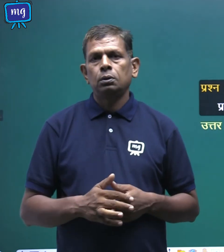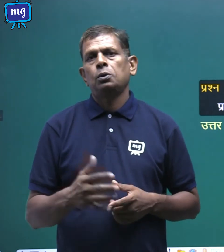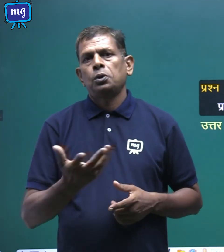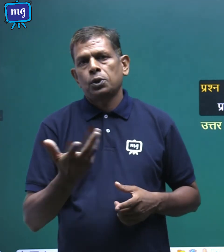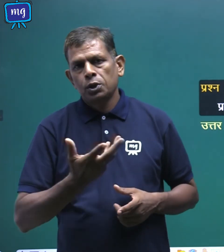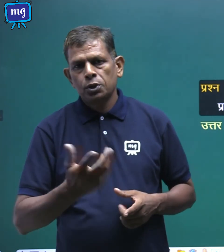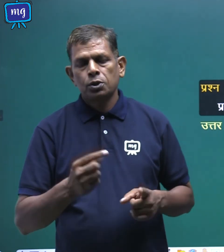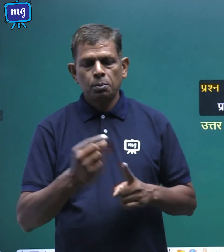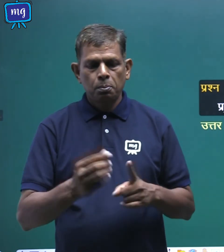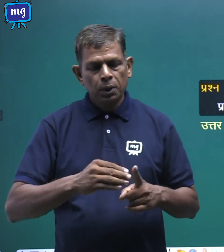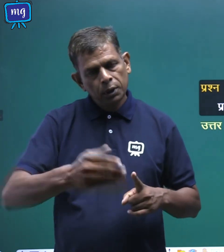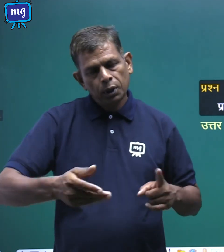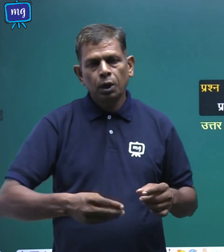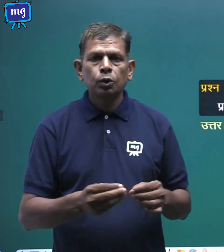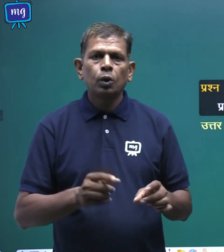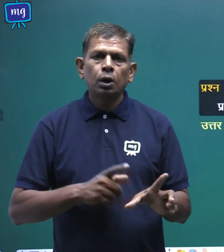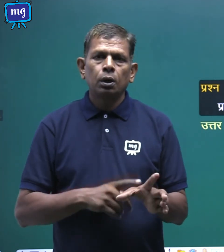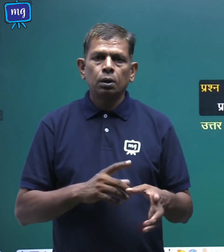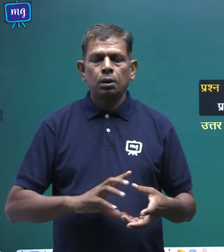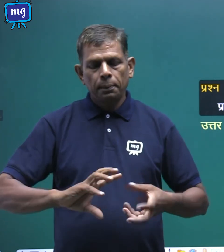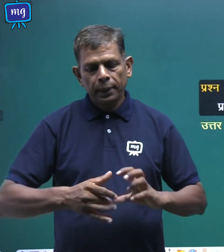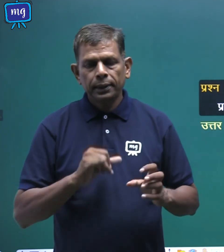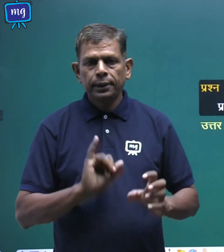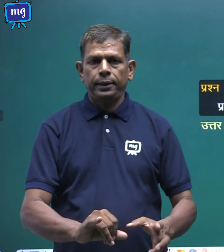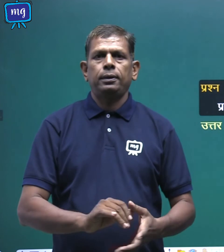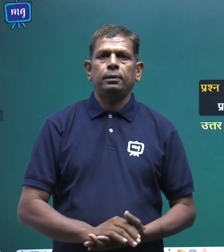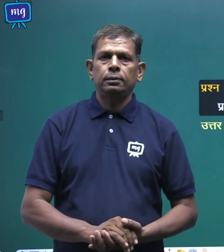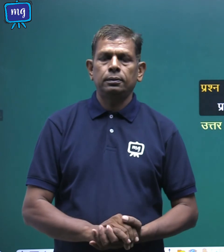किस प्रक्रिया द्वारा बनाते हैं?